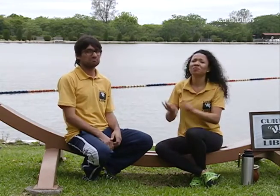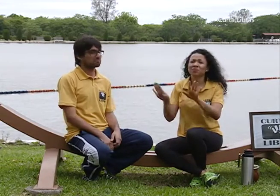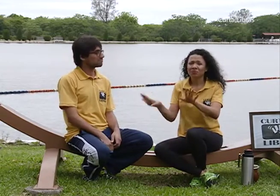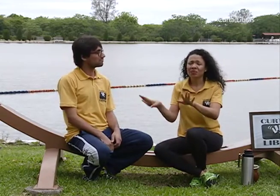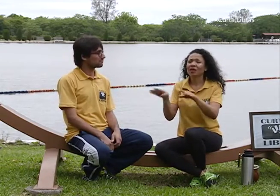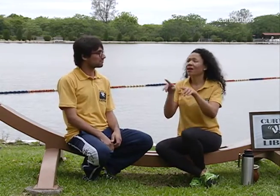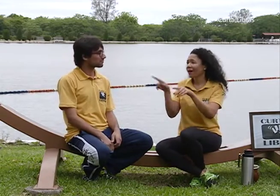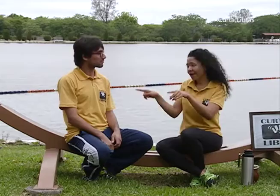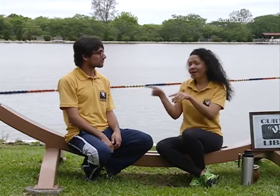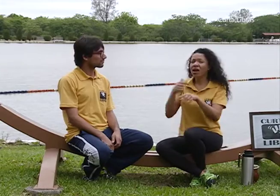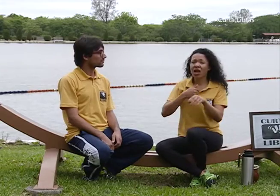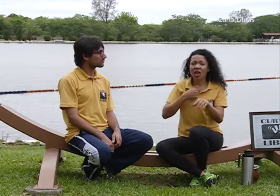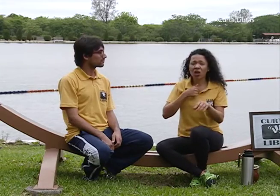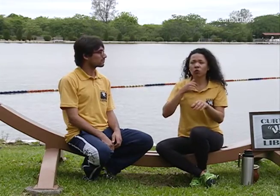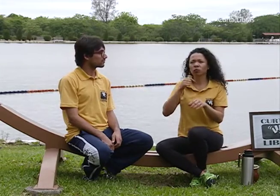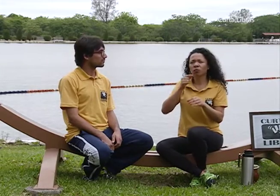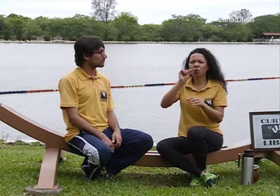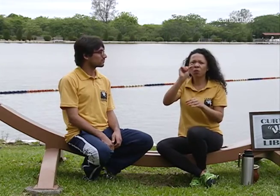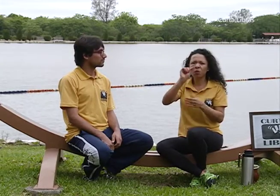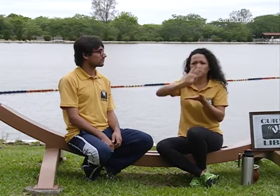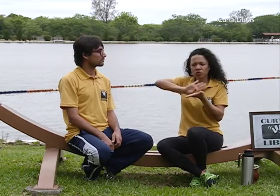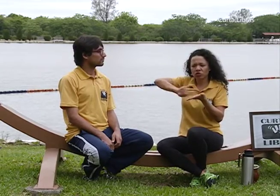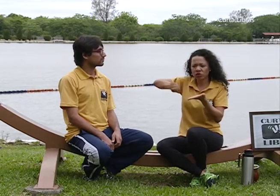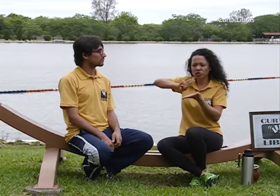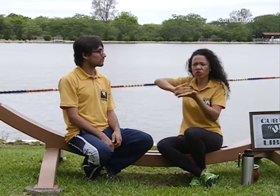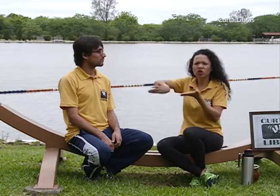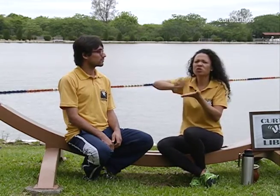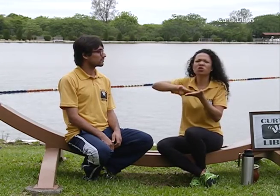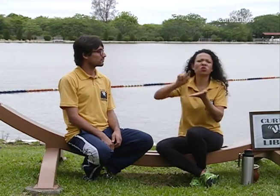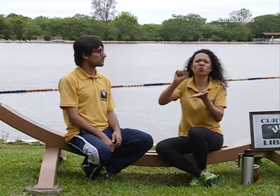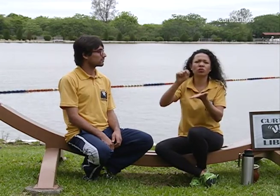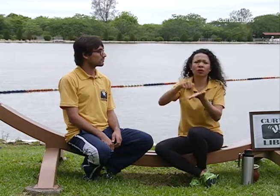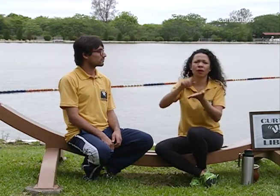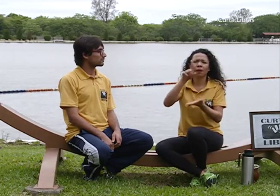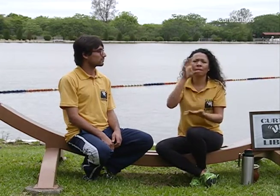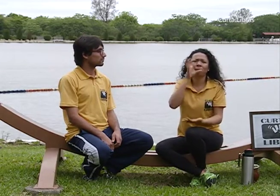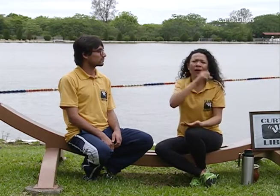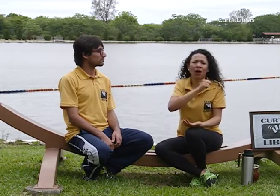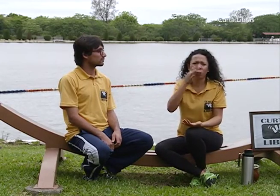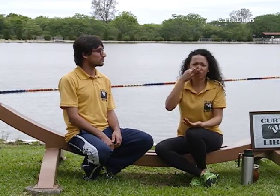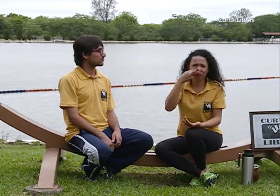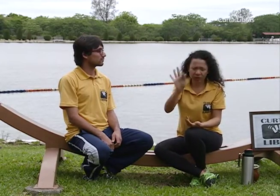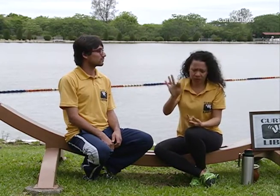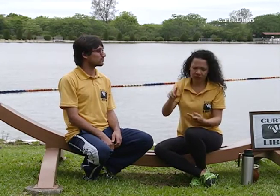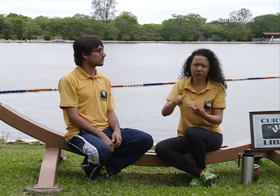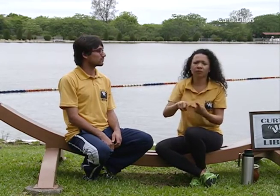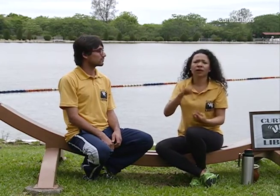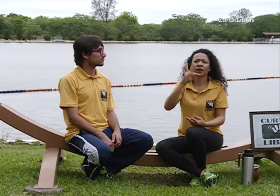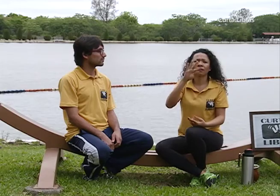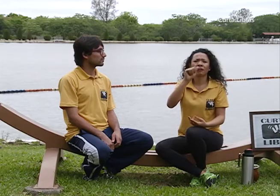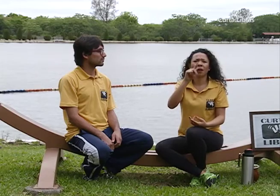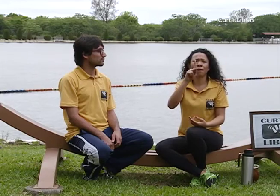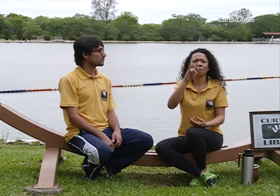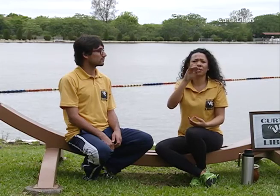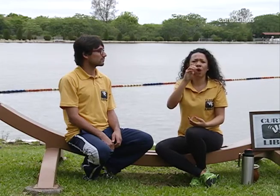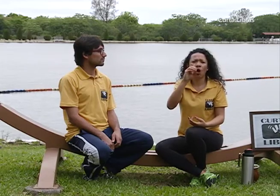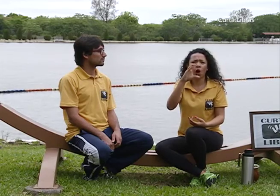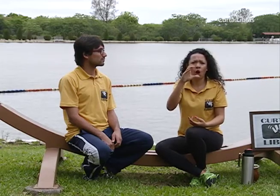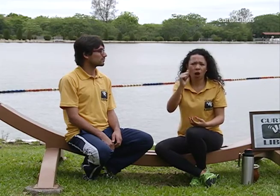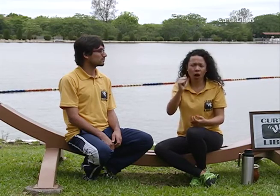Certo. Eu, por exemplo, optei por tirar alguns alimentos, como o pão francês,